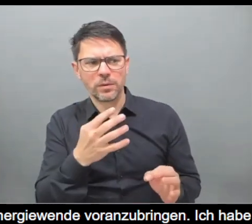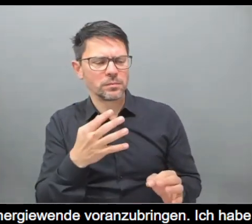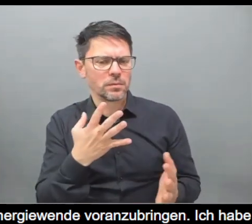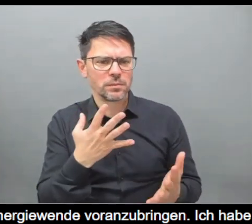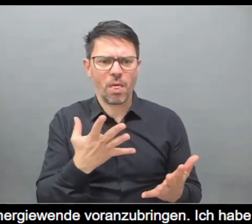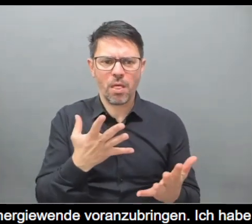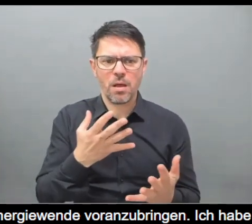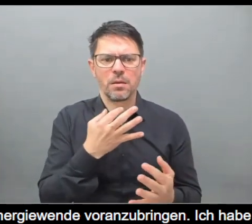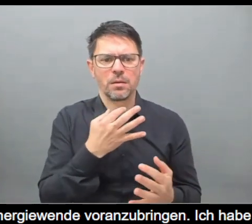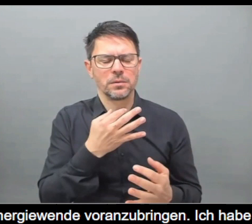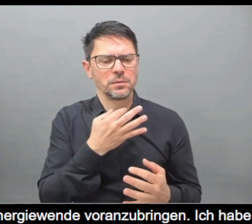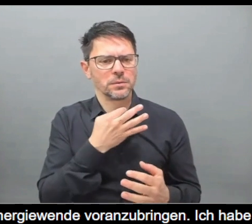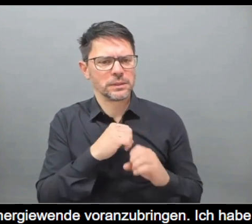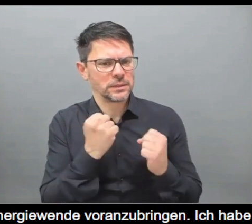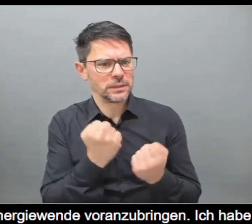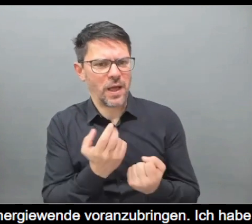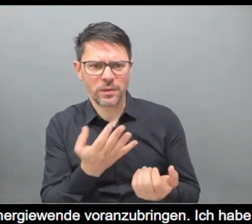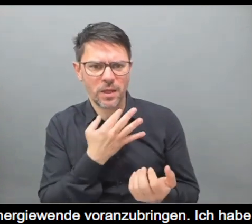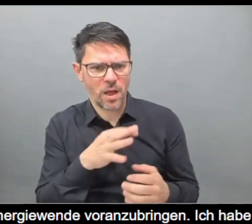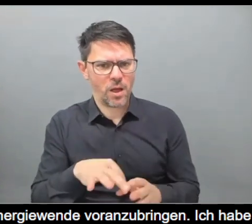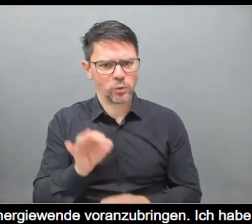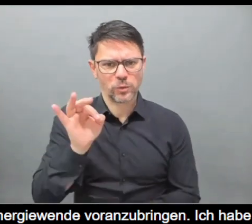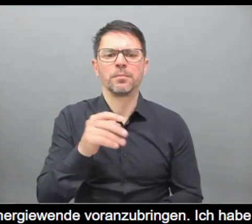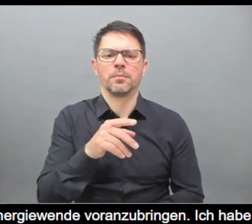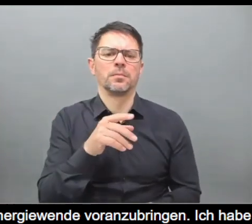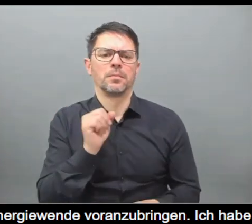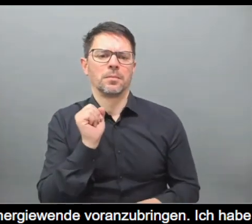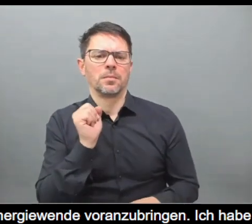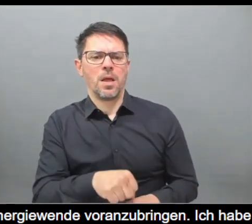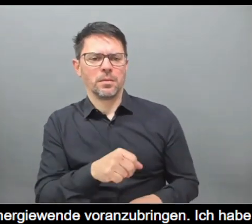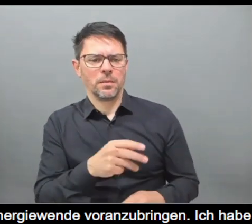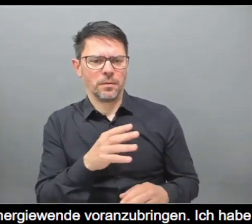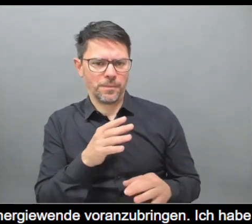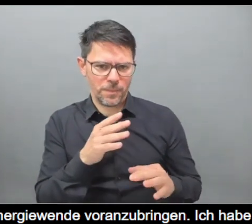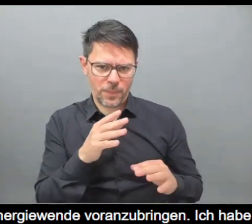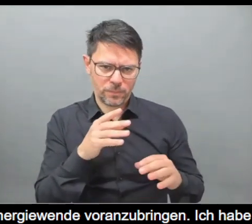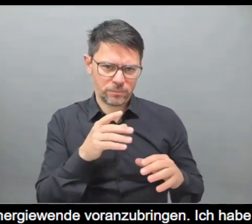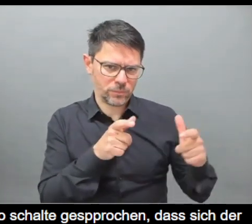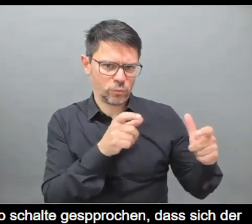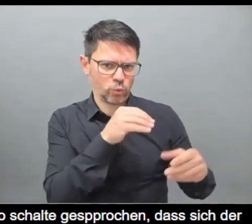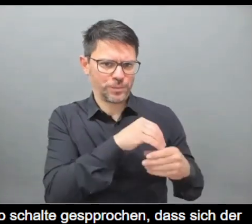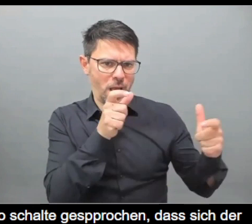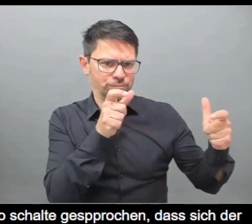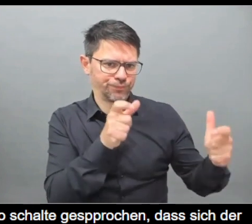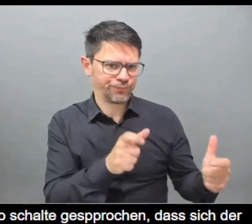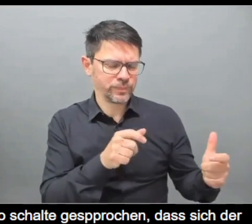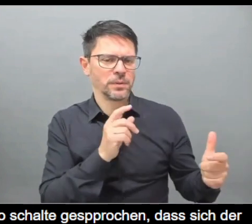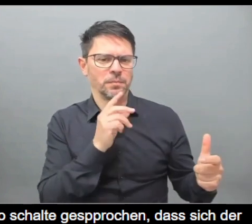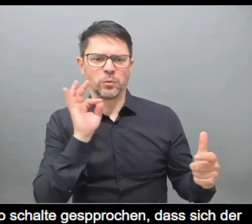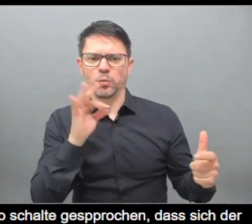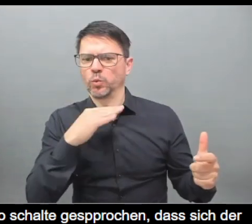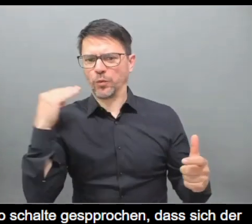Weg muss an der Stelle also frei werden. Zweiter Punkt, Energiehärtefallhilfen. Ein Drama mit